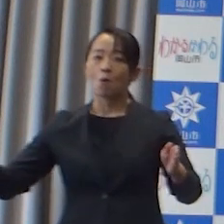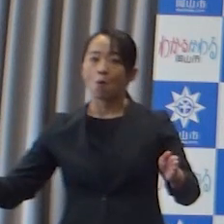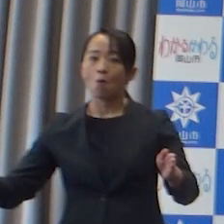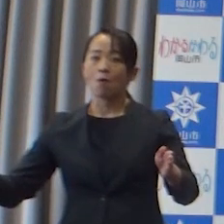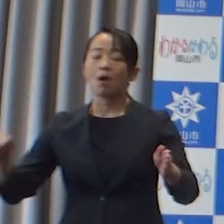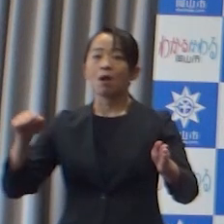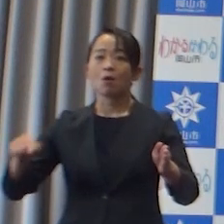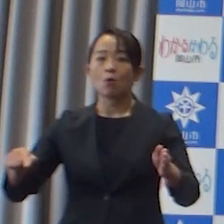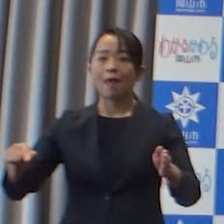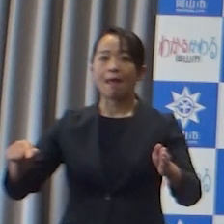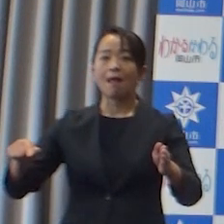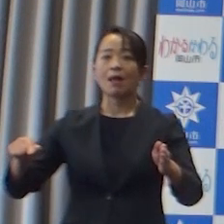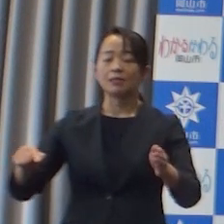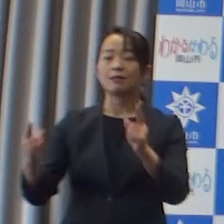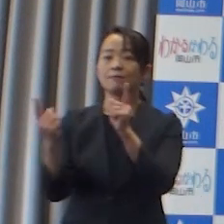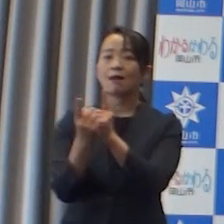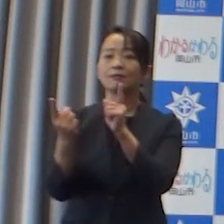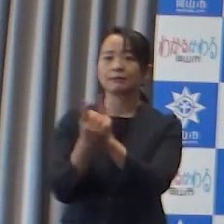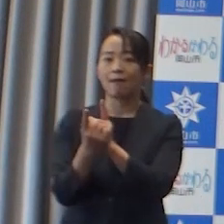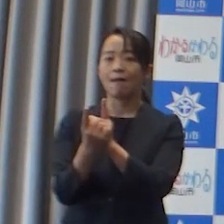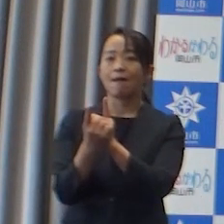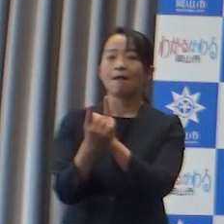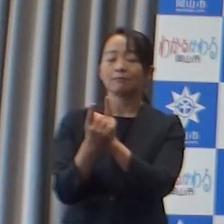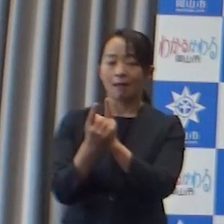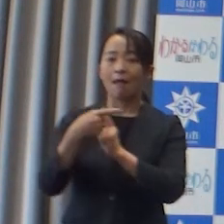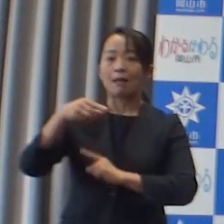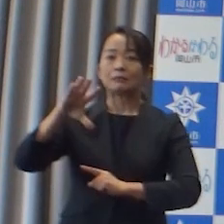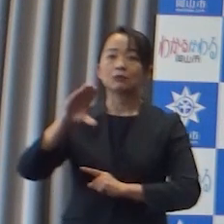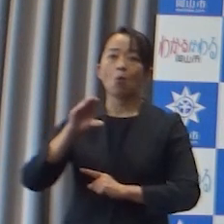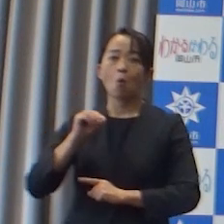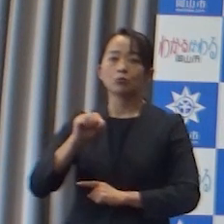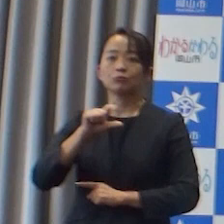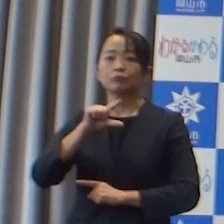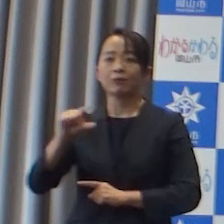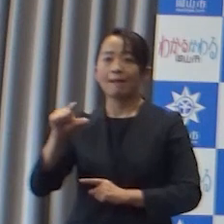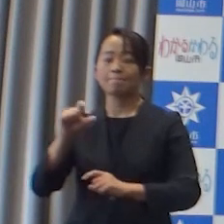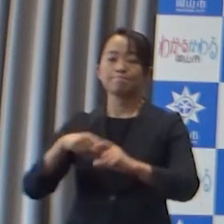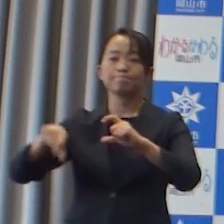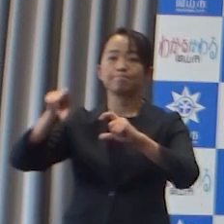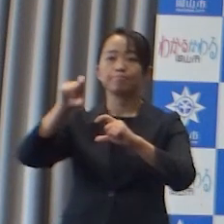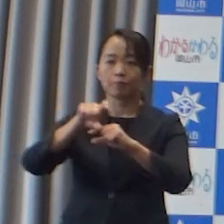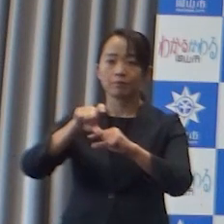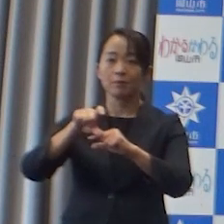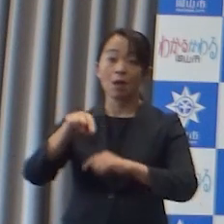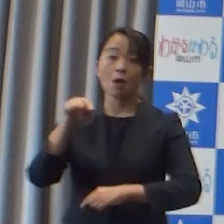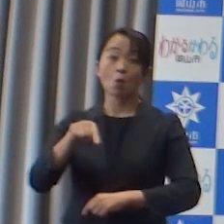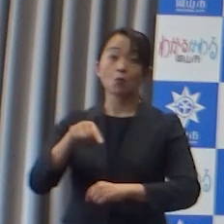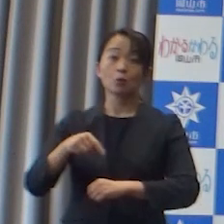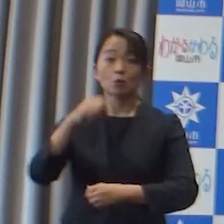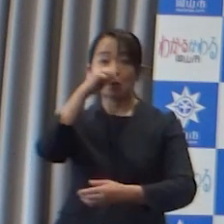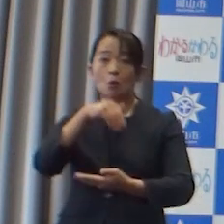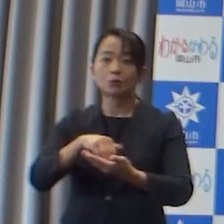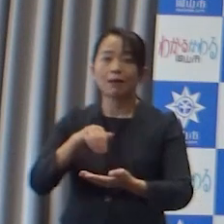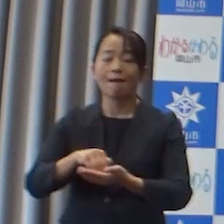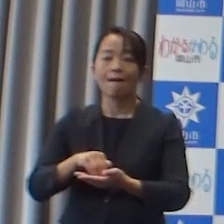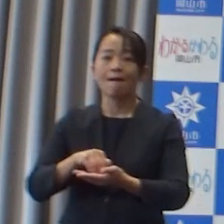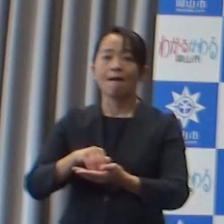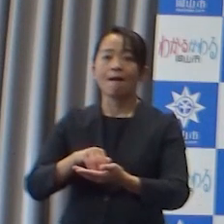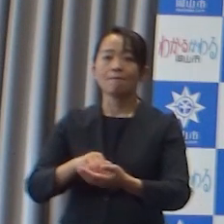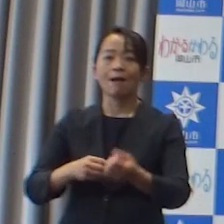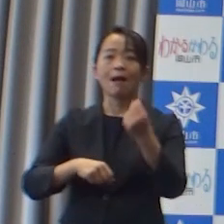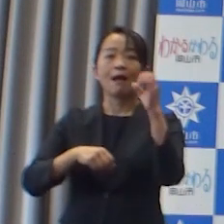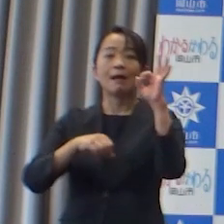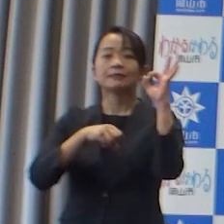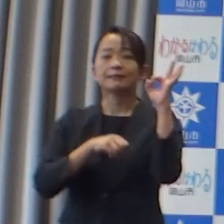億円余の増額をしております。本補正予算に要する財